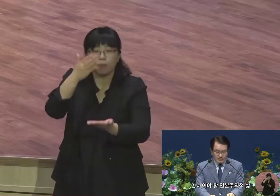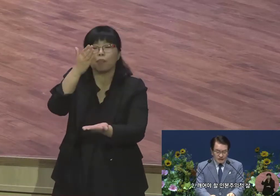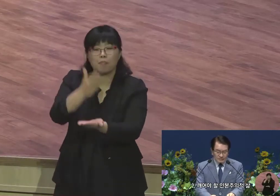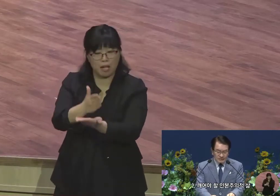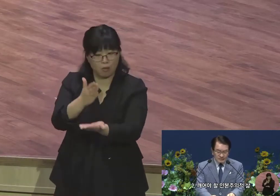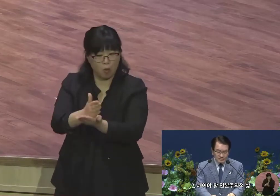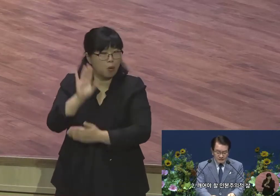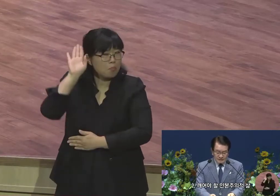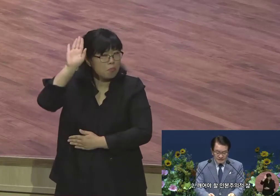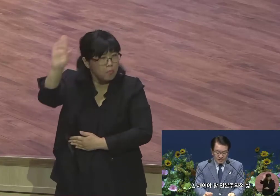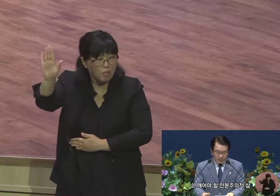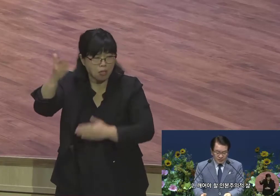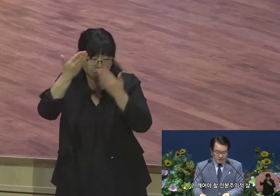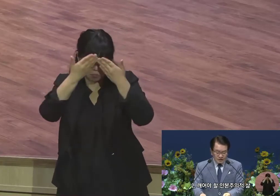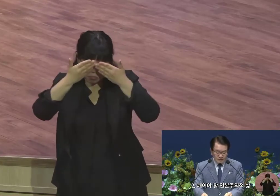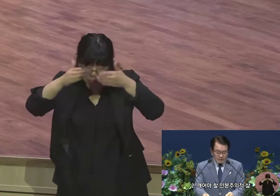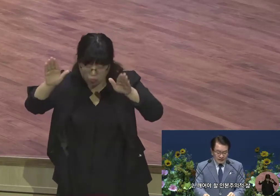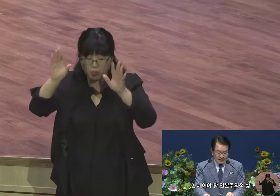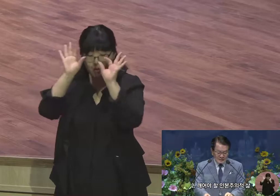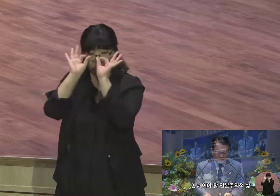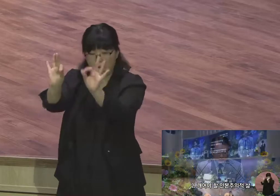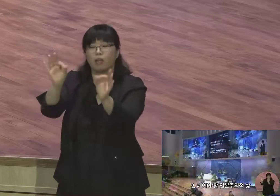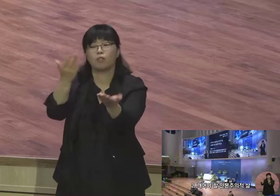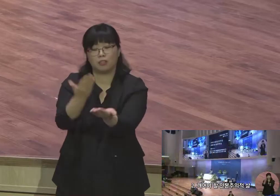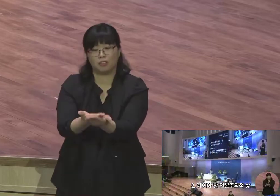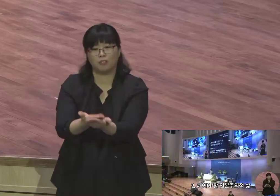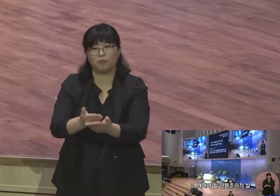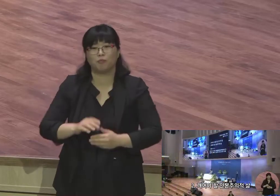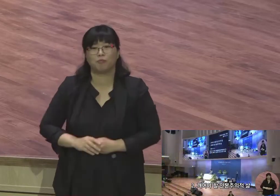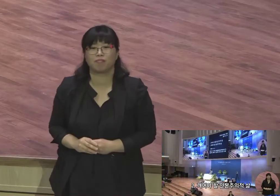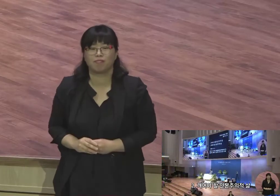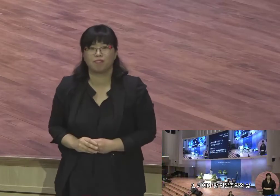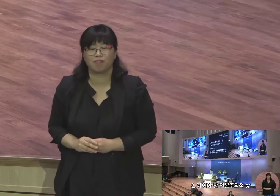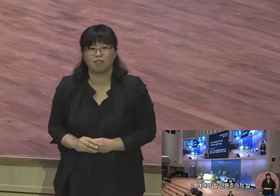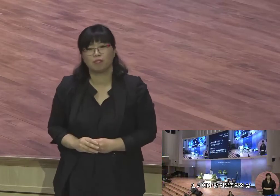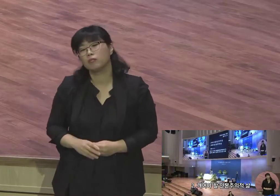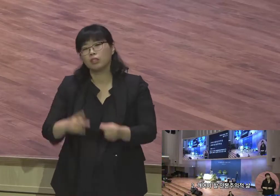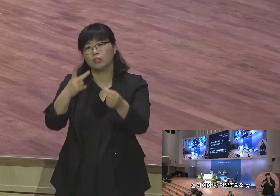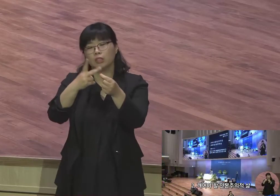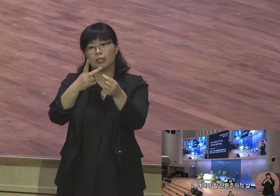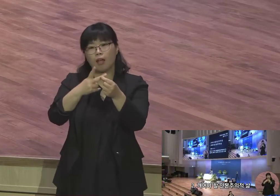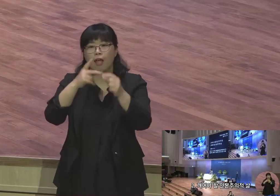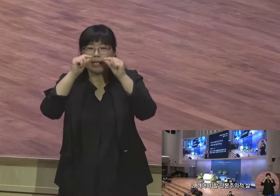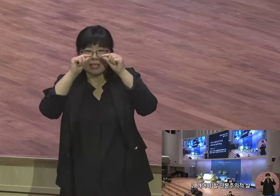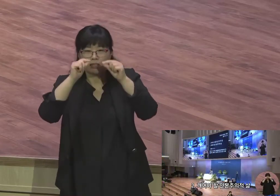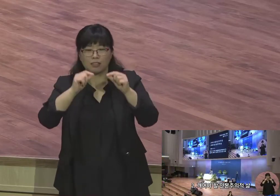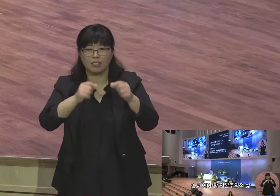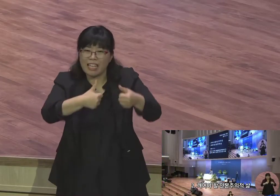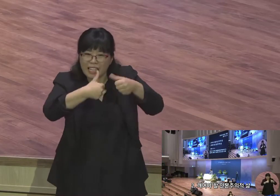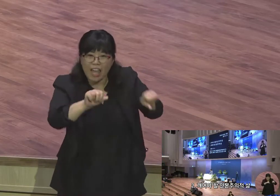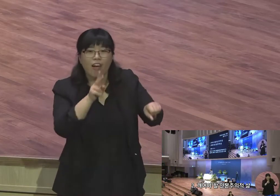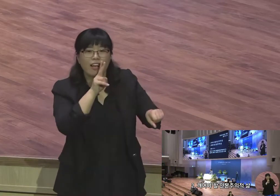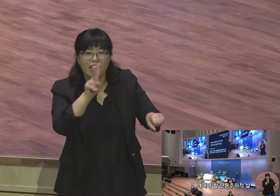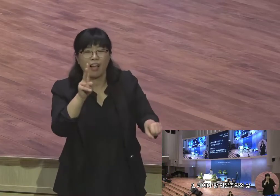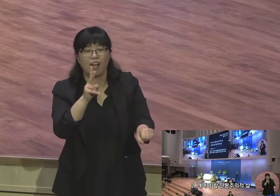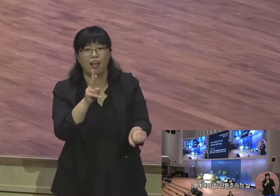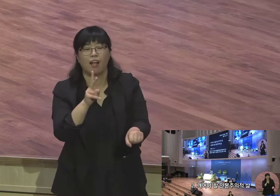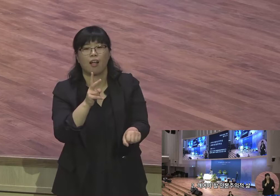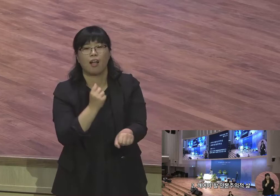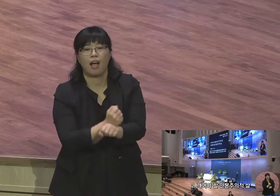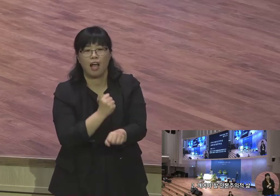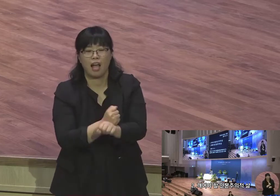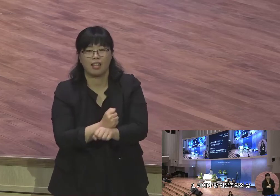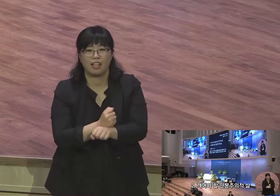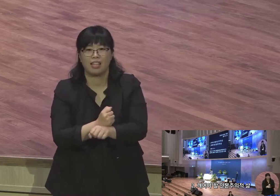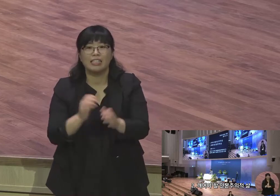인본주의적 삶이에요 5절을 봅니다 이삭이 그의 아들 애서에게 말할 때에